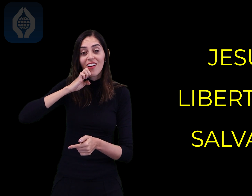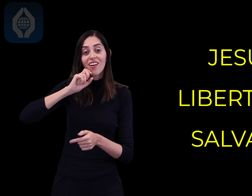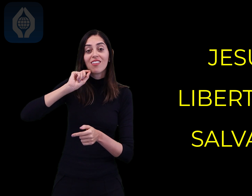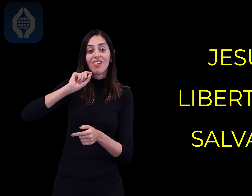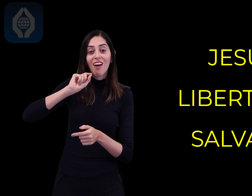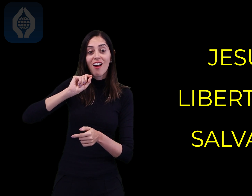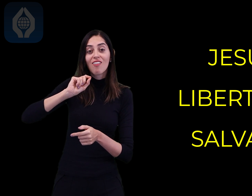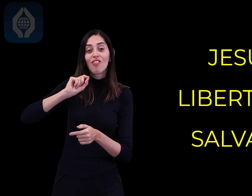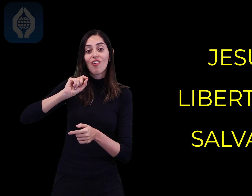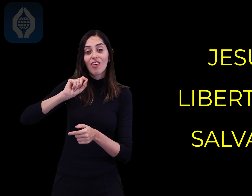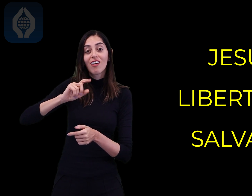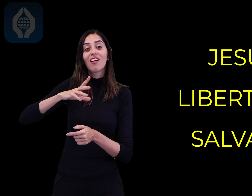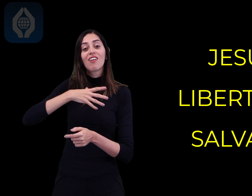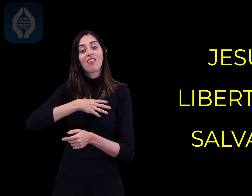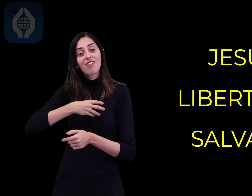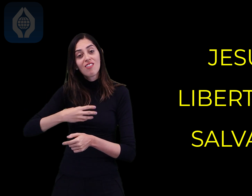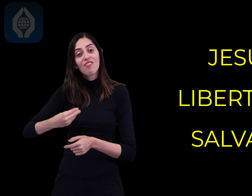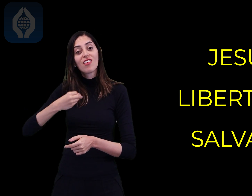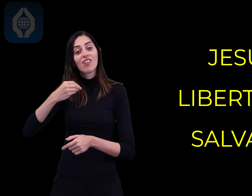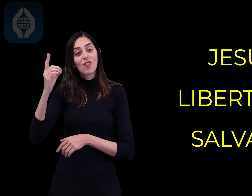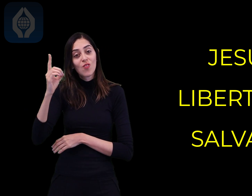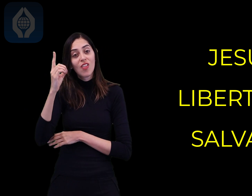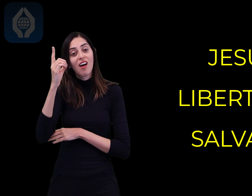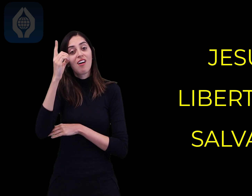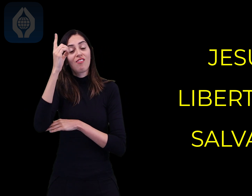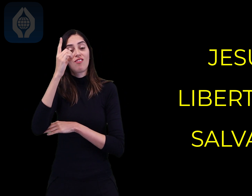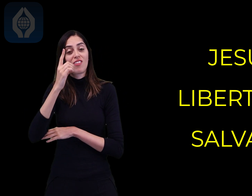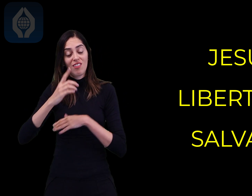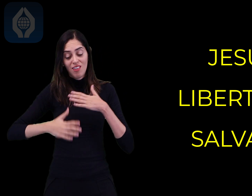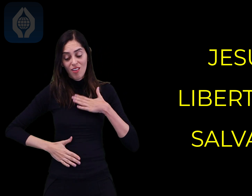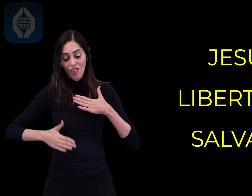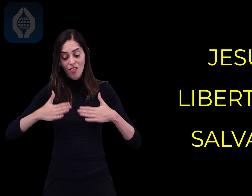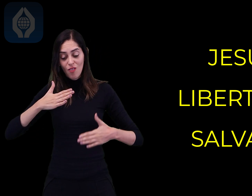Santo sem pecado do Deus Santo e sem pecado.